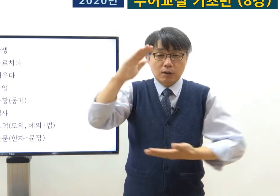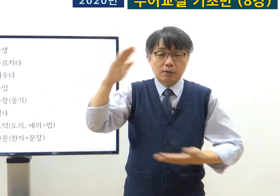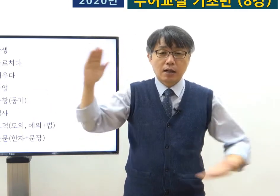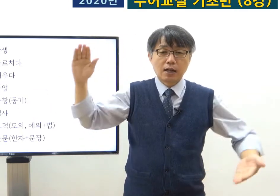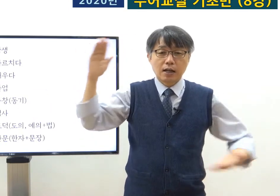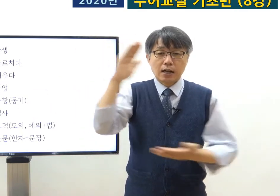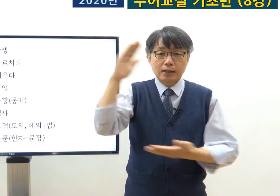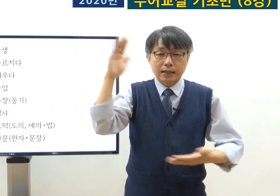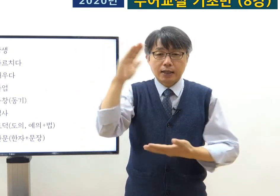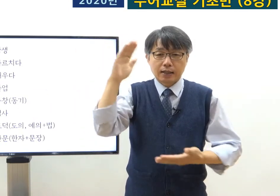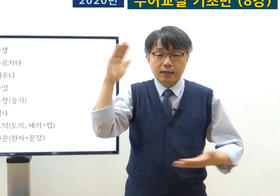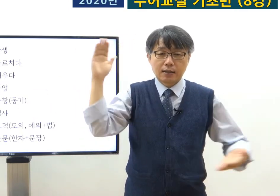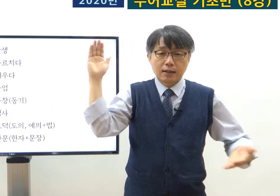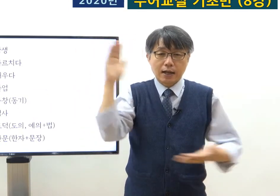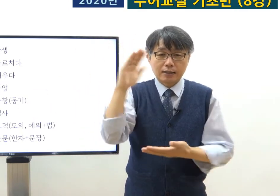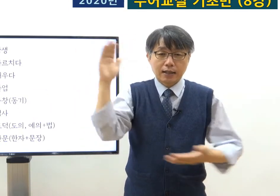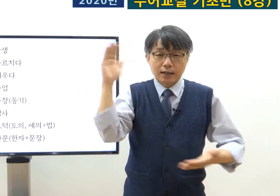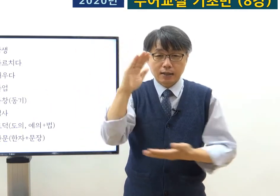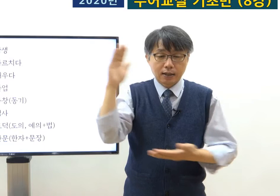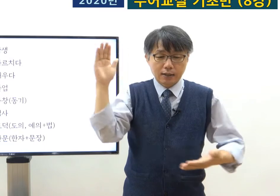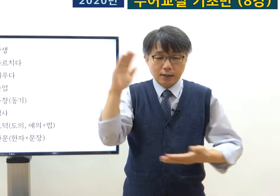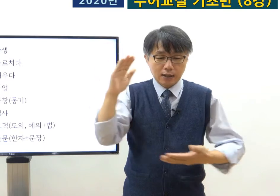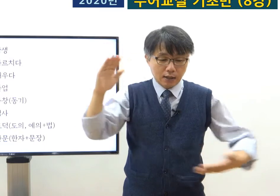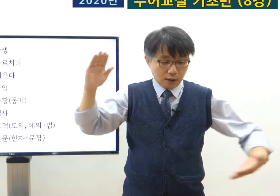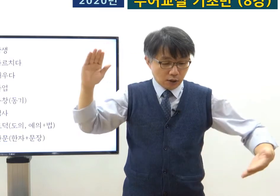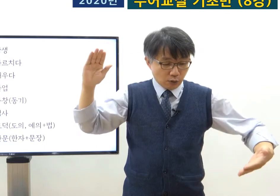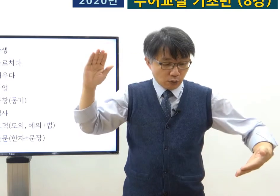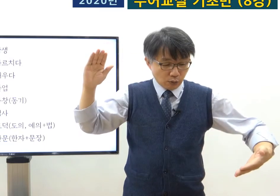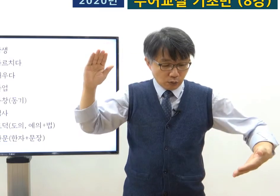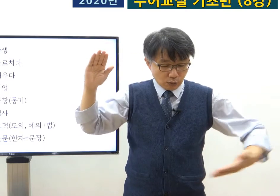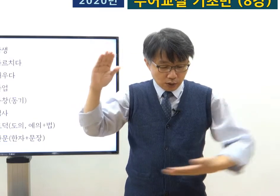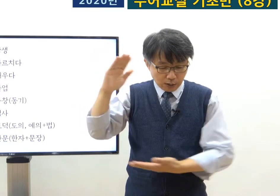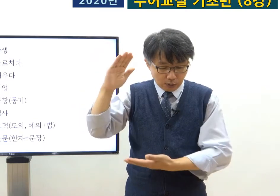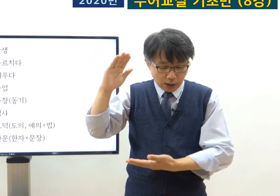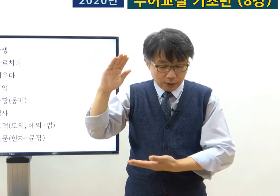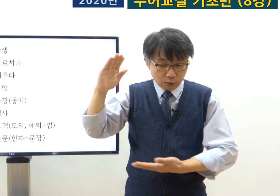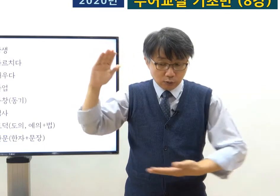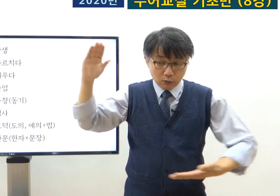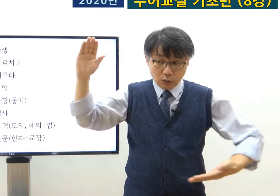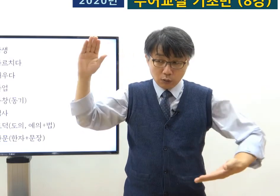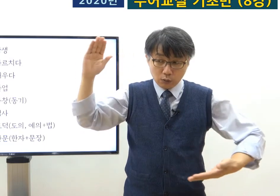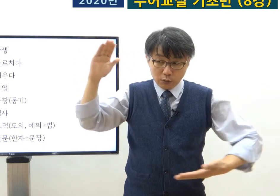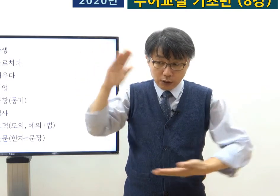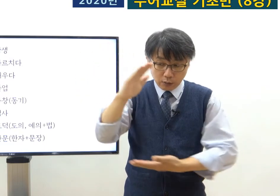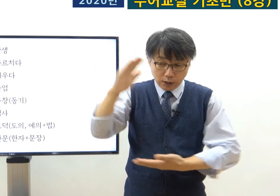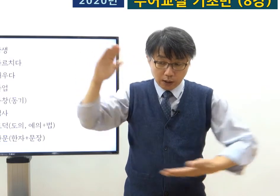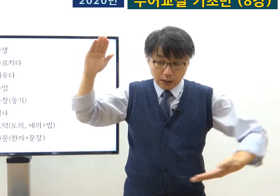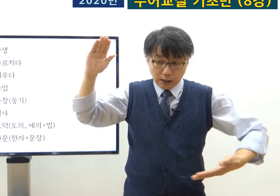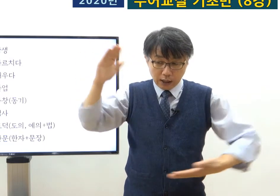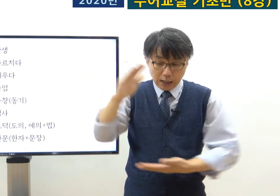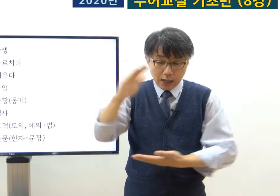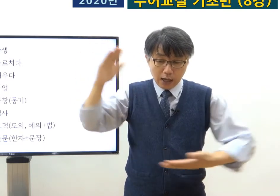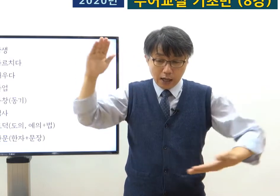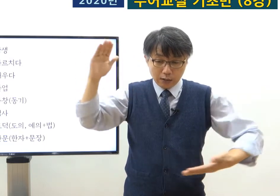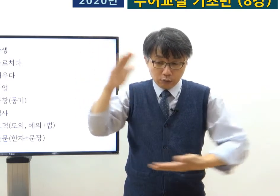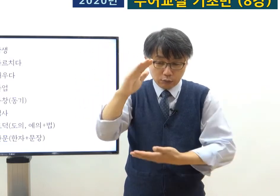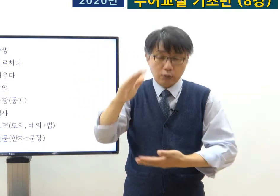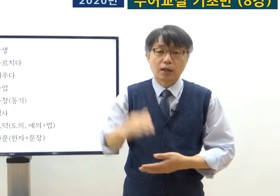표현합니다. 학생. 자, 이렇게 딱 안쪽으로 들어오고 동시에 이렇게 하나, 둘 이렇게 하는